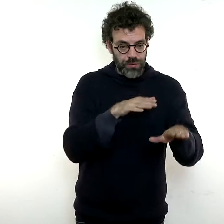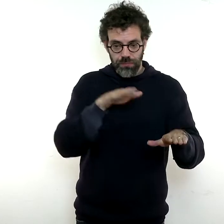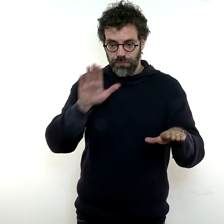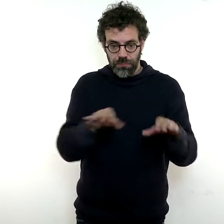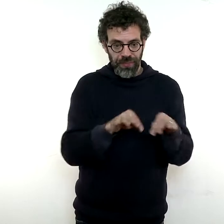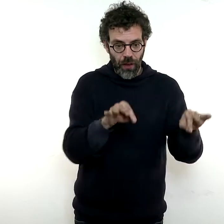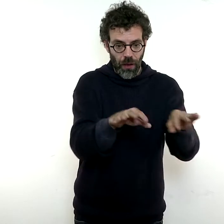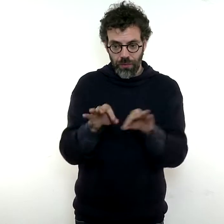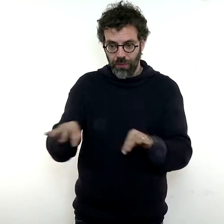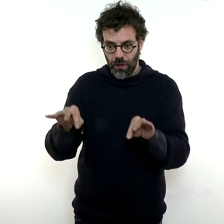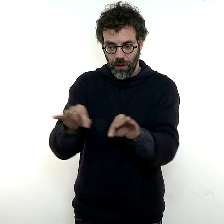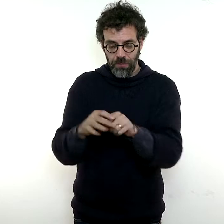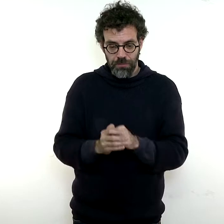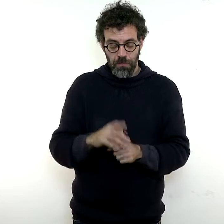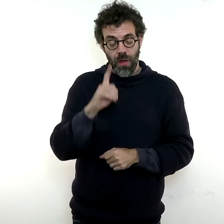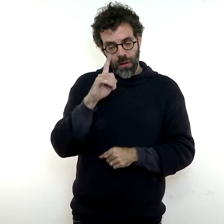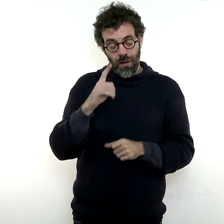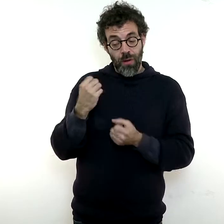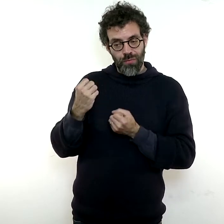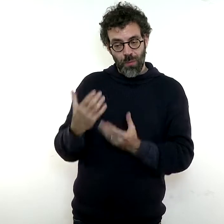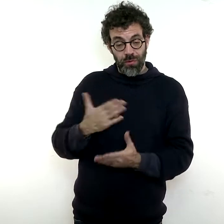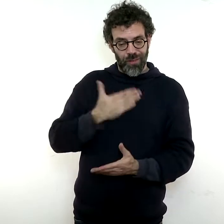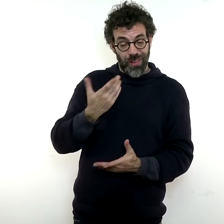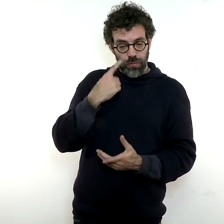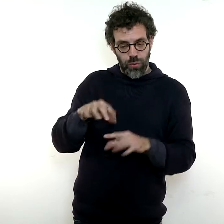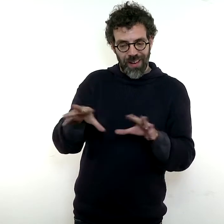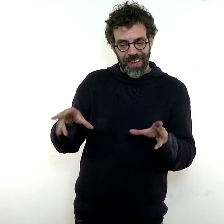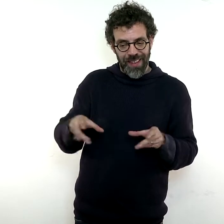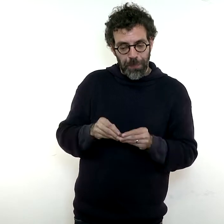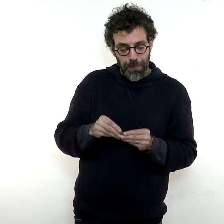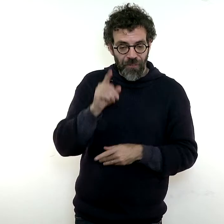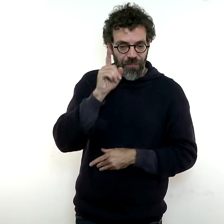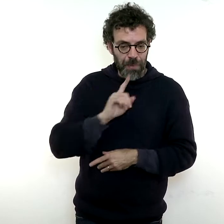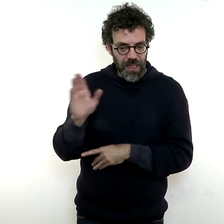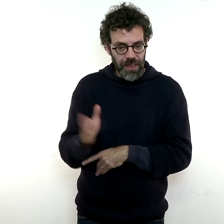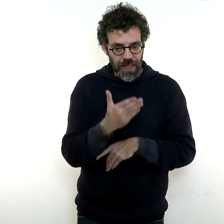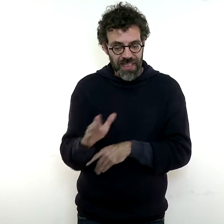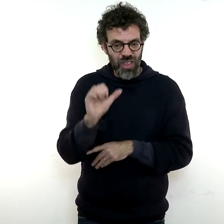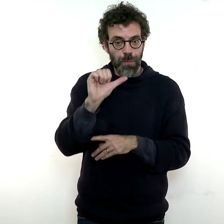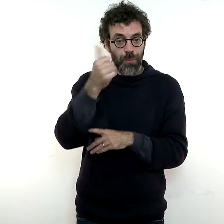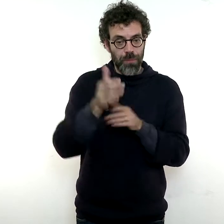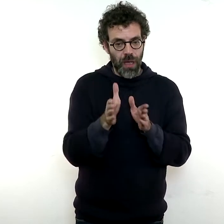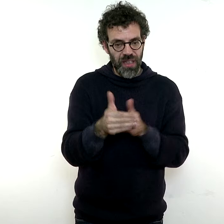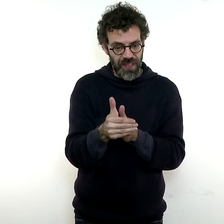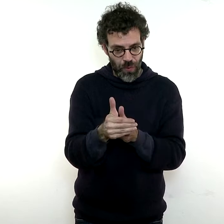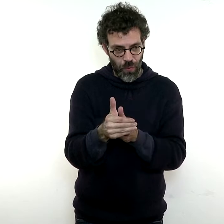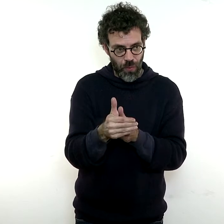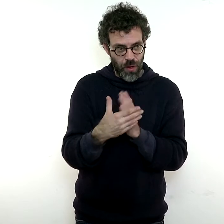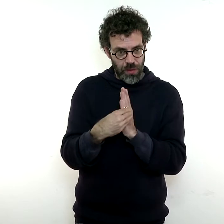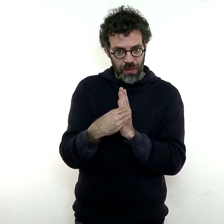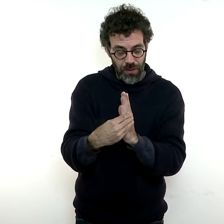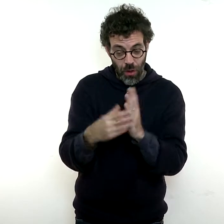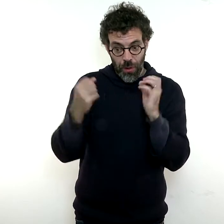première division, équipe féminine de tennis, qui est en première division, de pouvoir évoluer normalement.